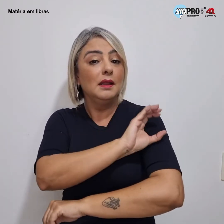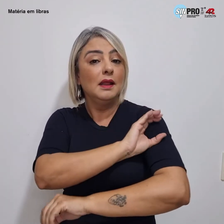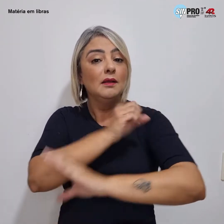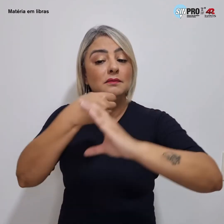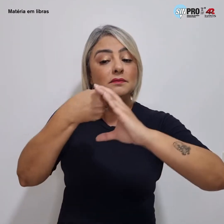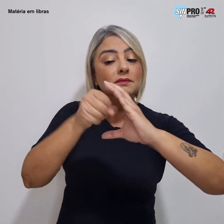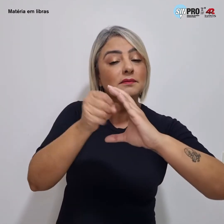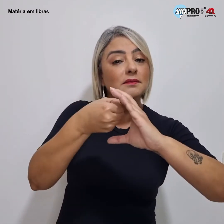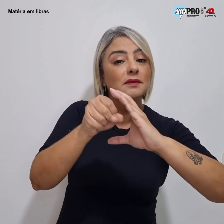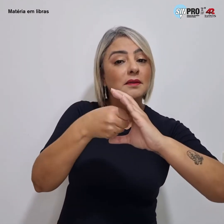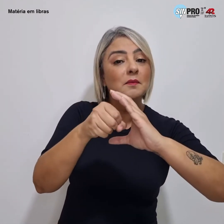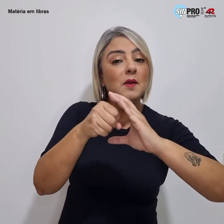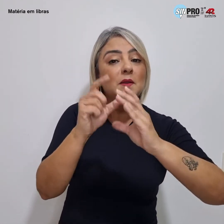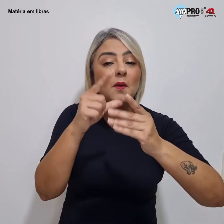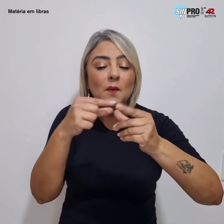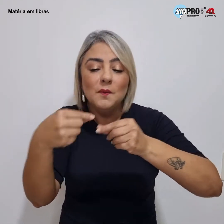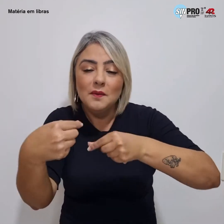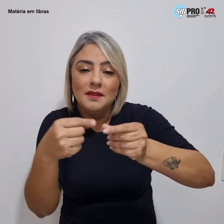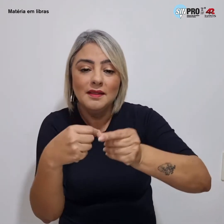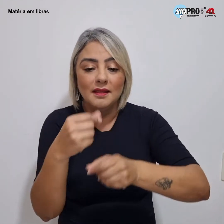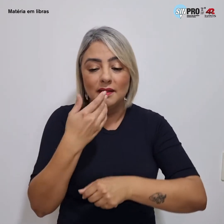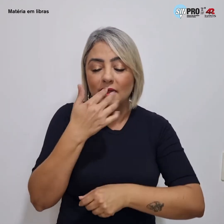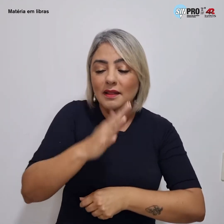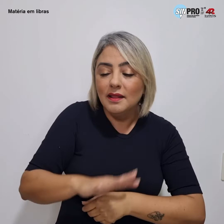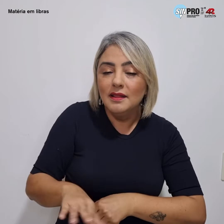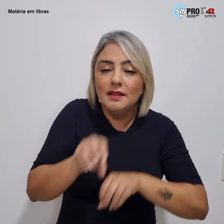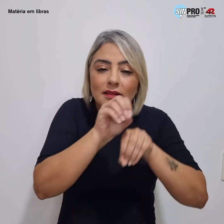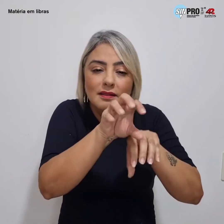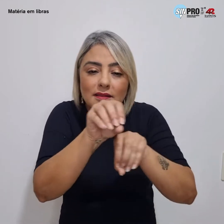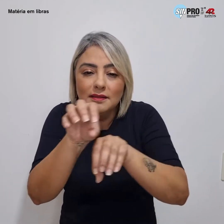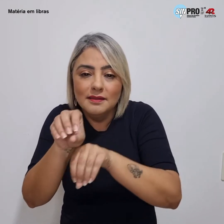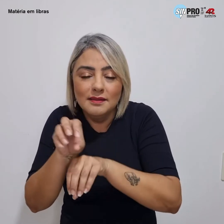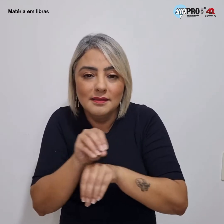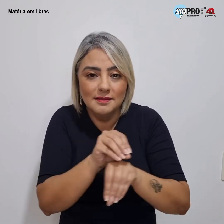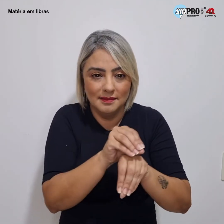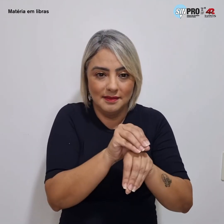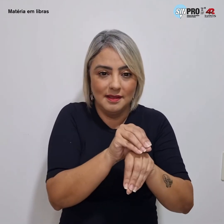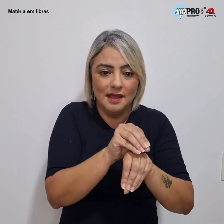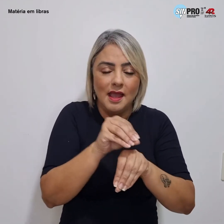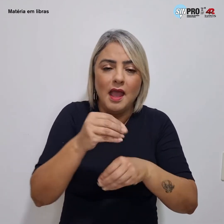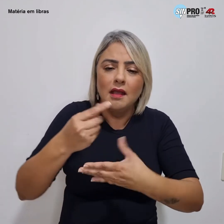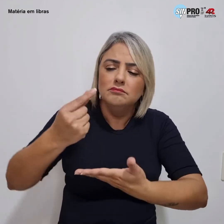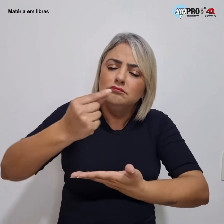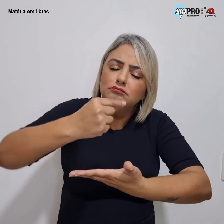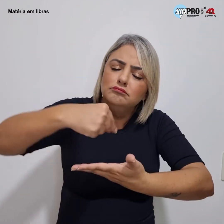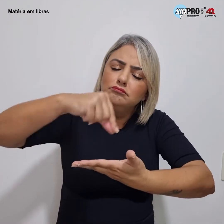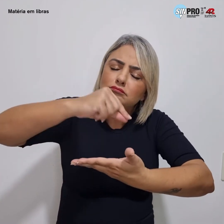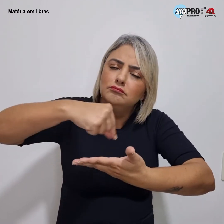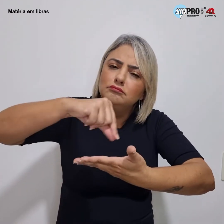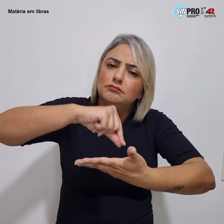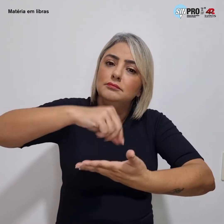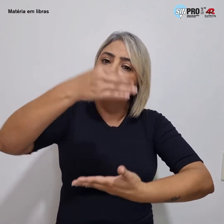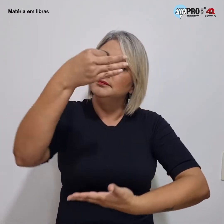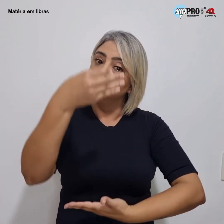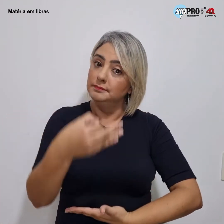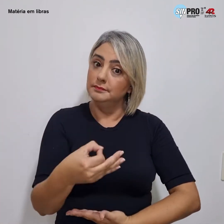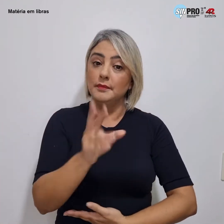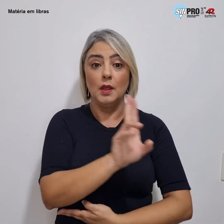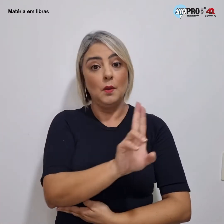coordenação motora fina das crianças, ensina os petizes a segurar o lápis corretamente, o